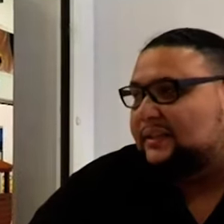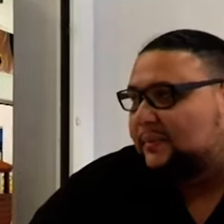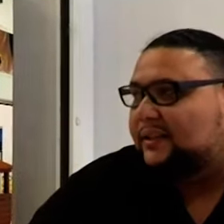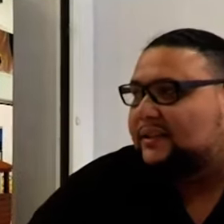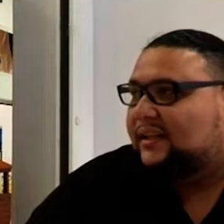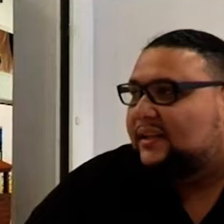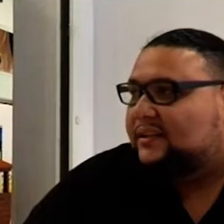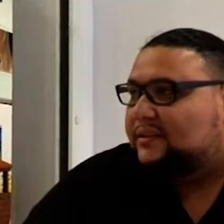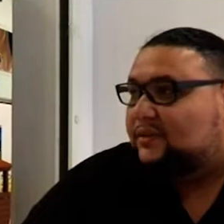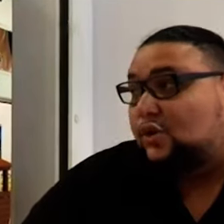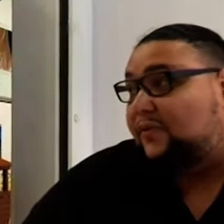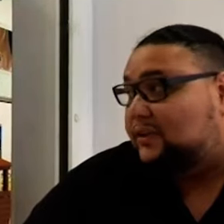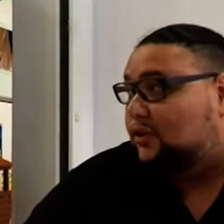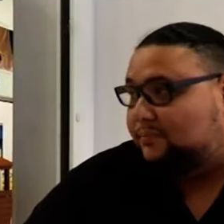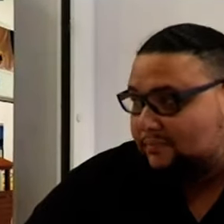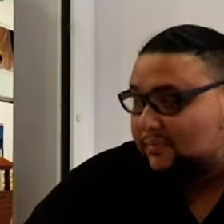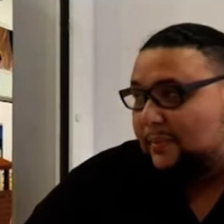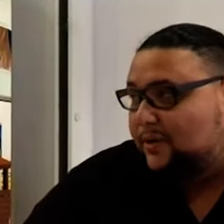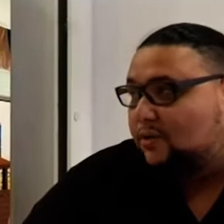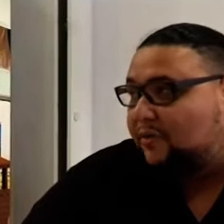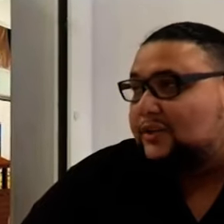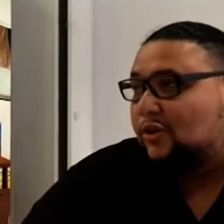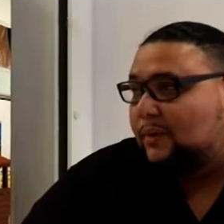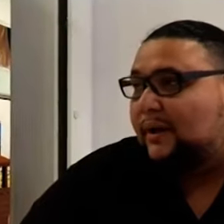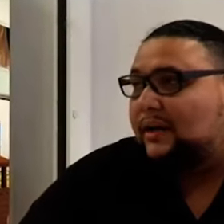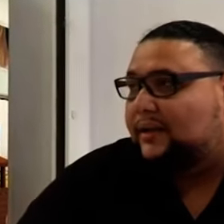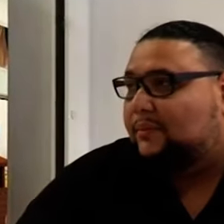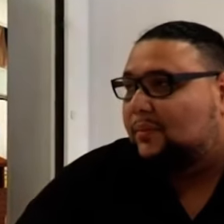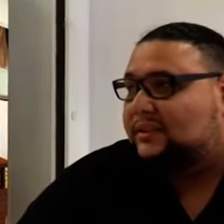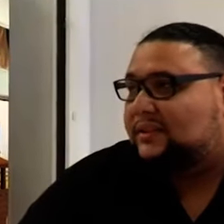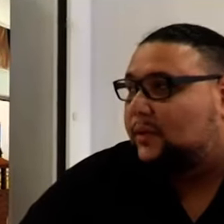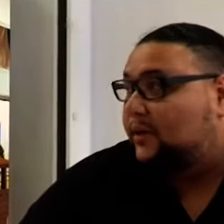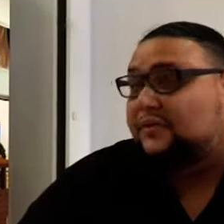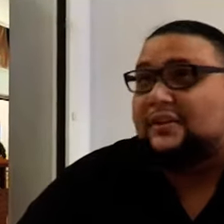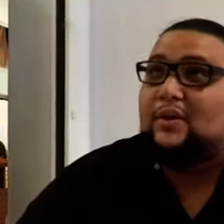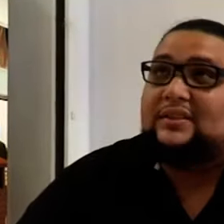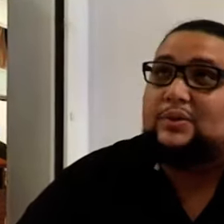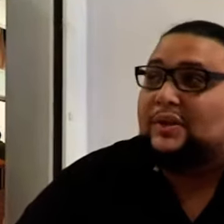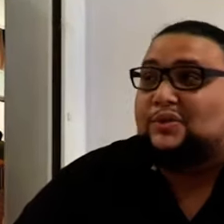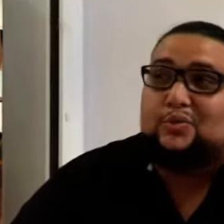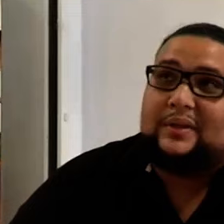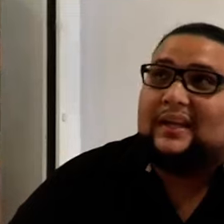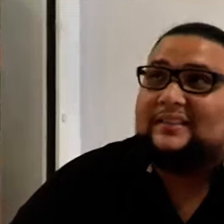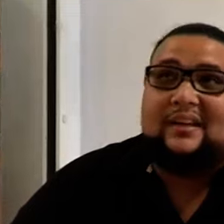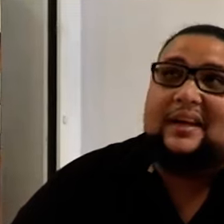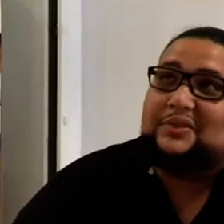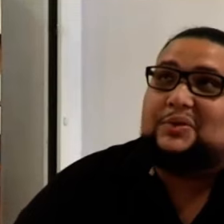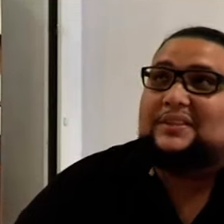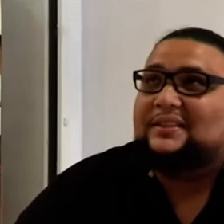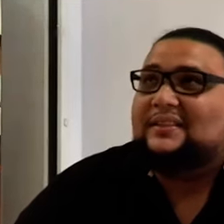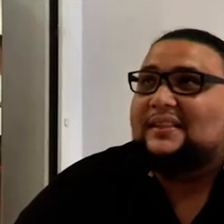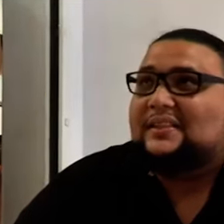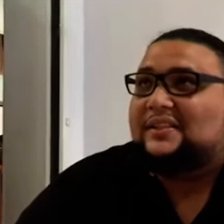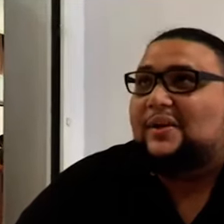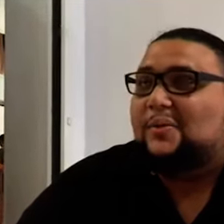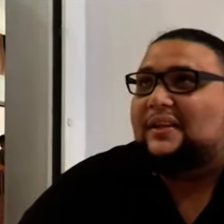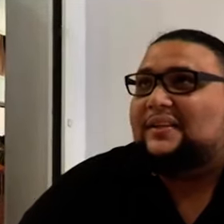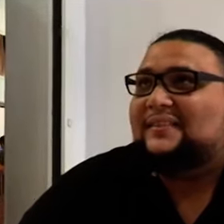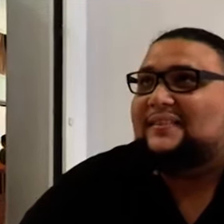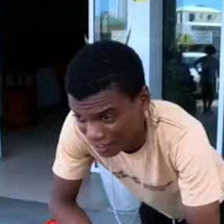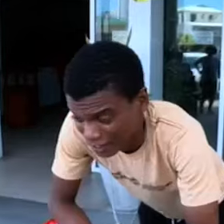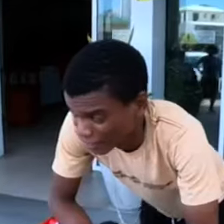mais c'est une autre façon de préparer. On commence cela, nous venons, nous achetons quelque chose, nous mettons là, si on a quelque chose qui